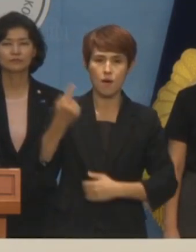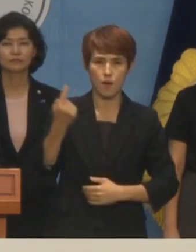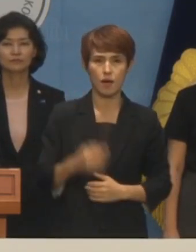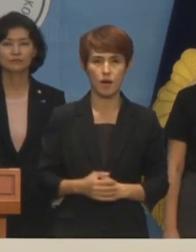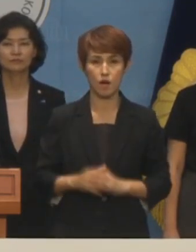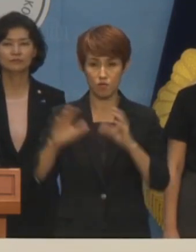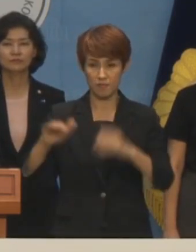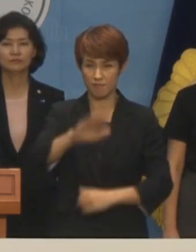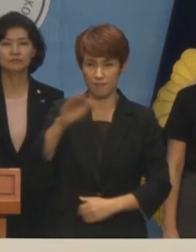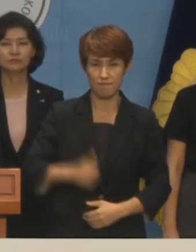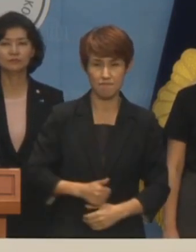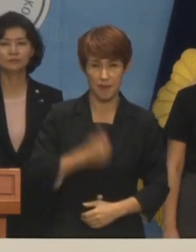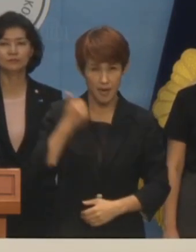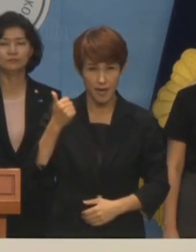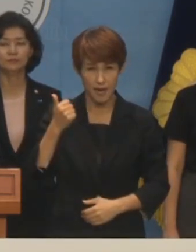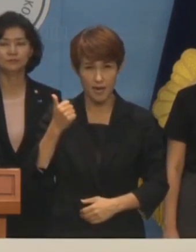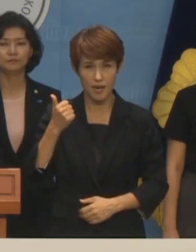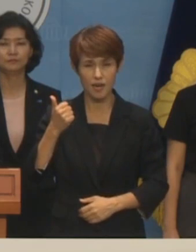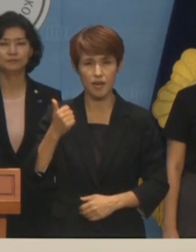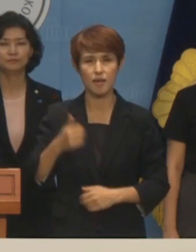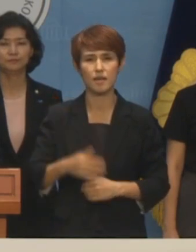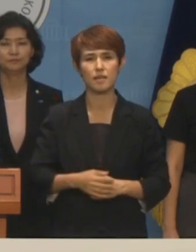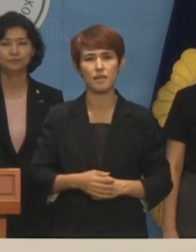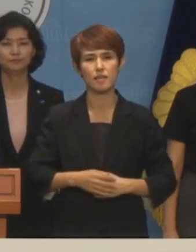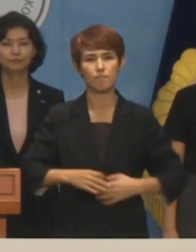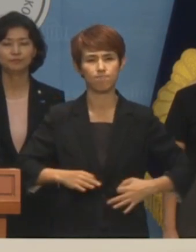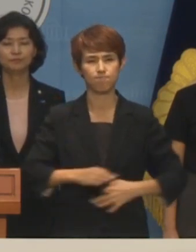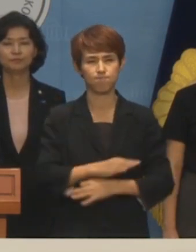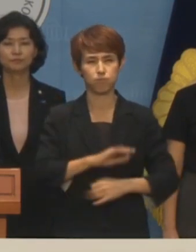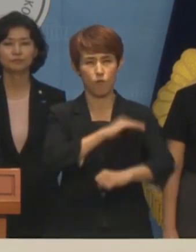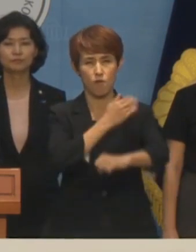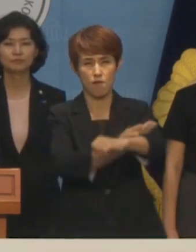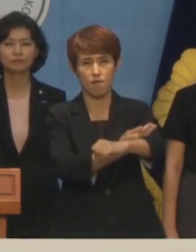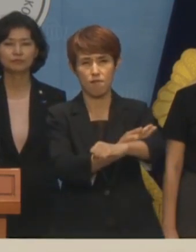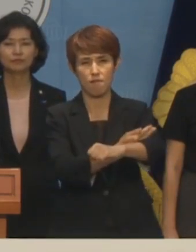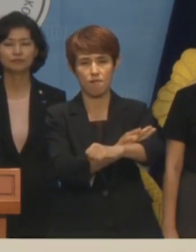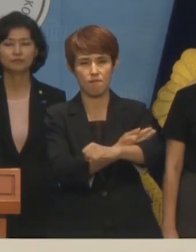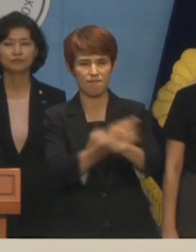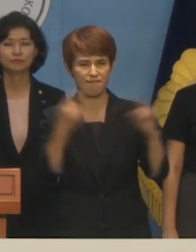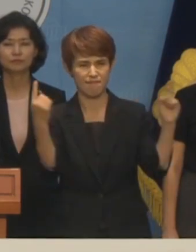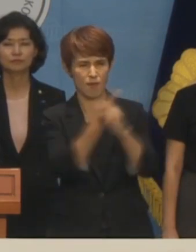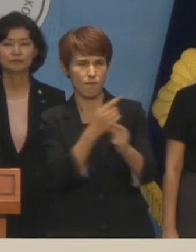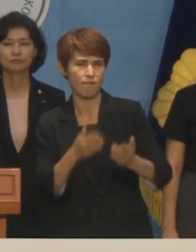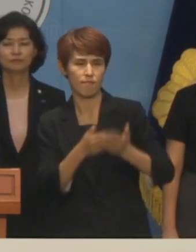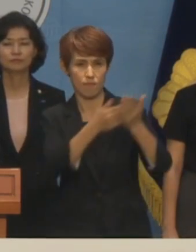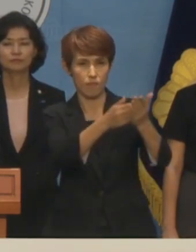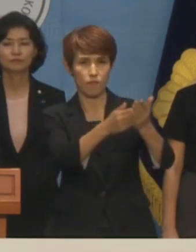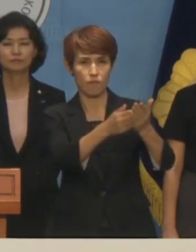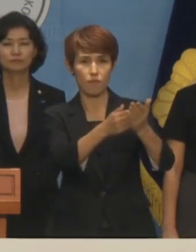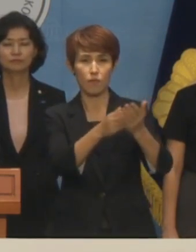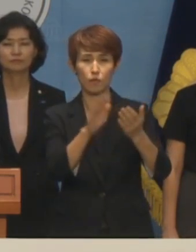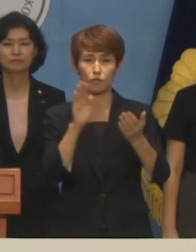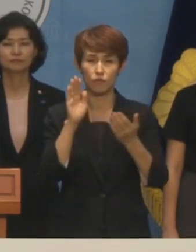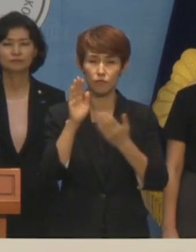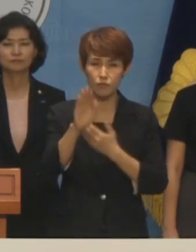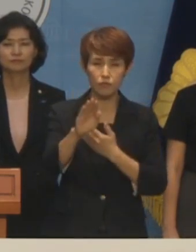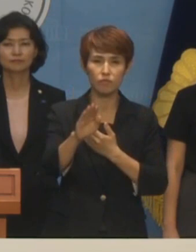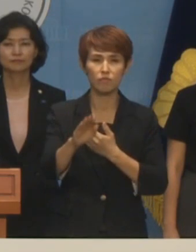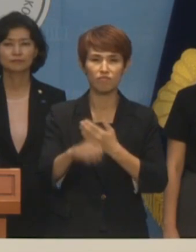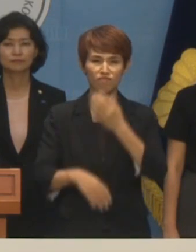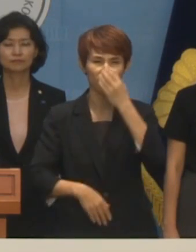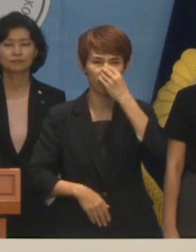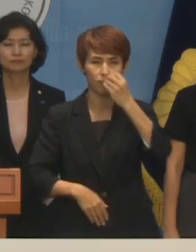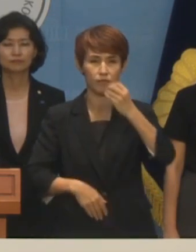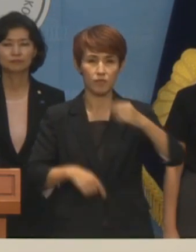국민의 분노는 불의하고 부정한 권력의 교체 요구로 이어질 것이고 이는 곧 무도하고 오만한 정권의